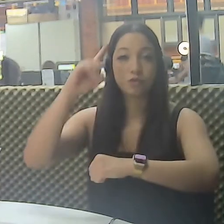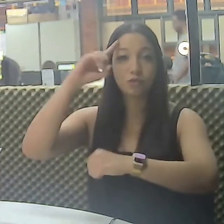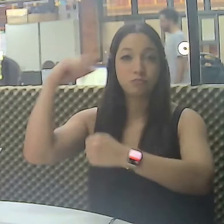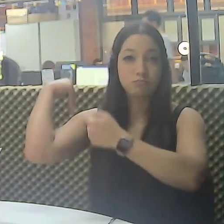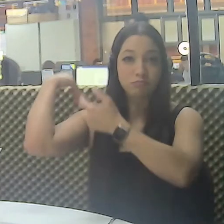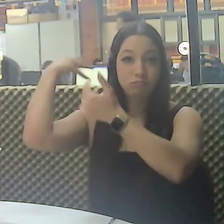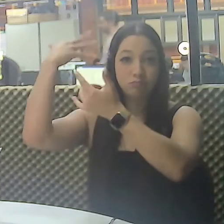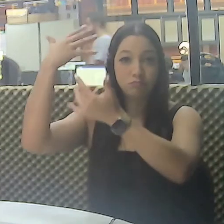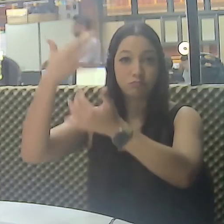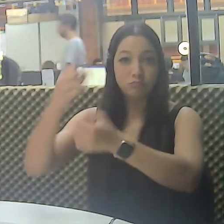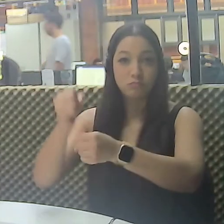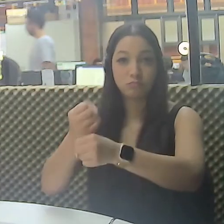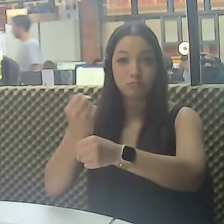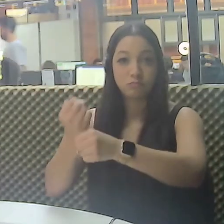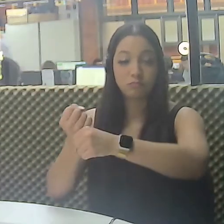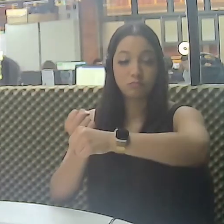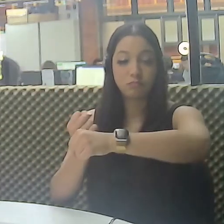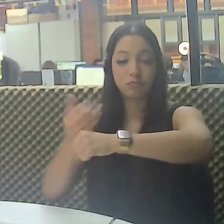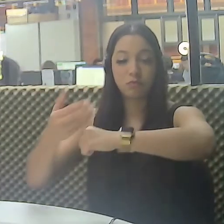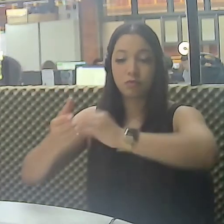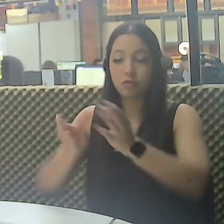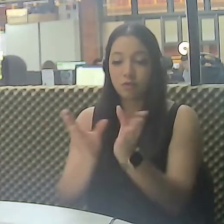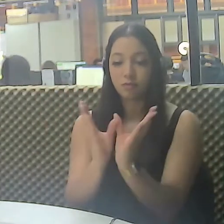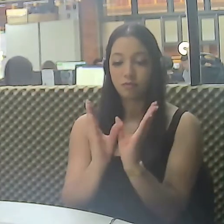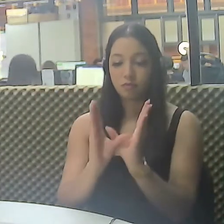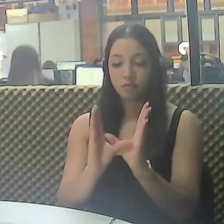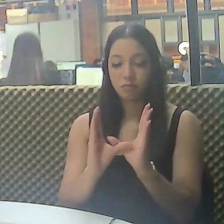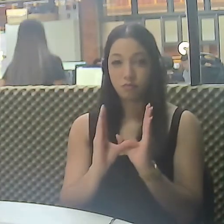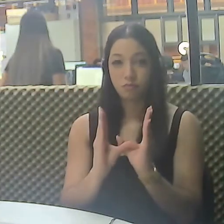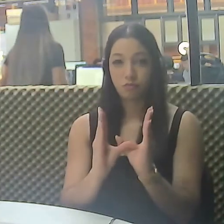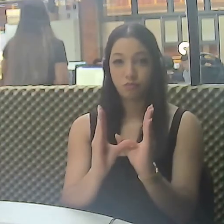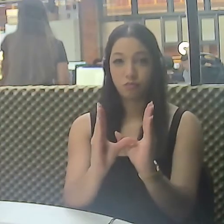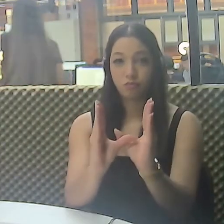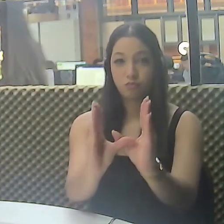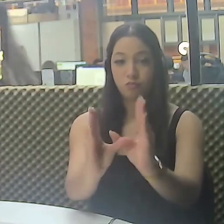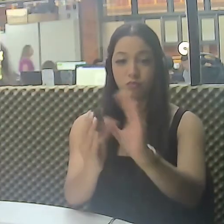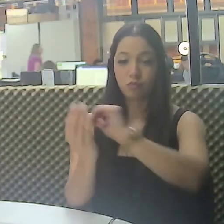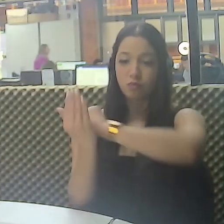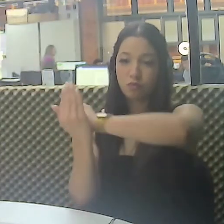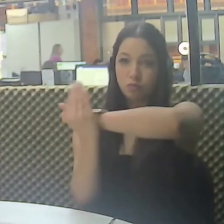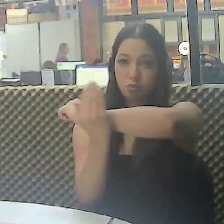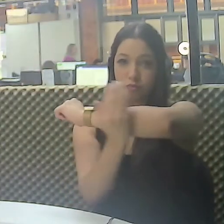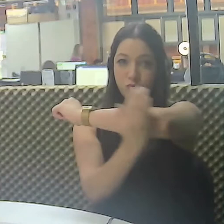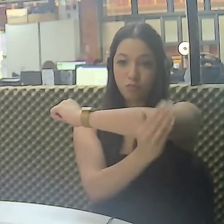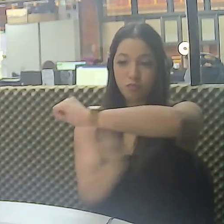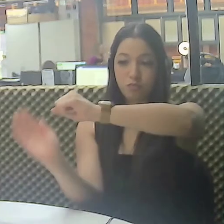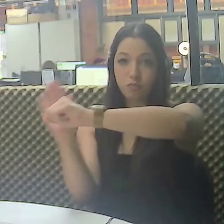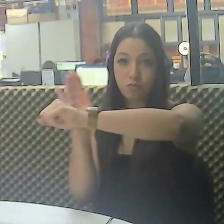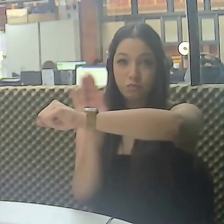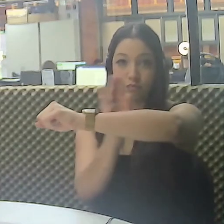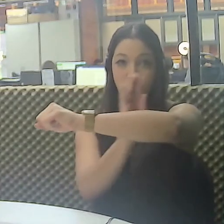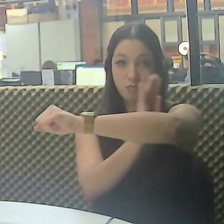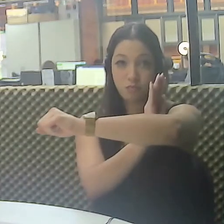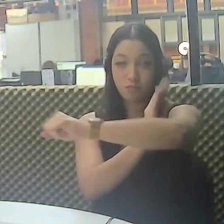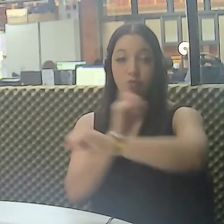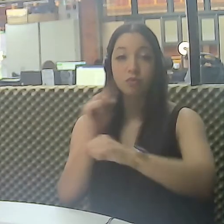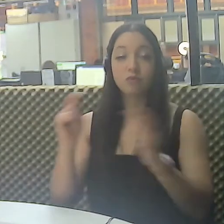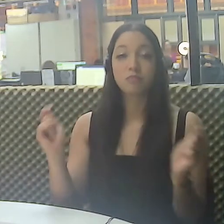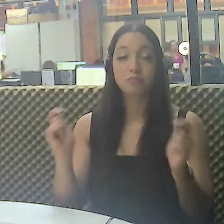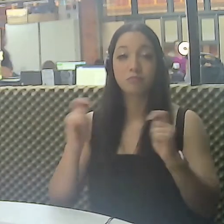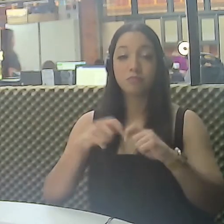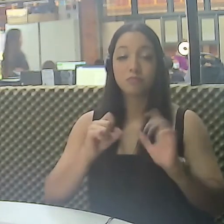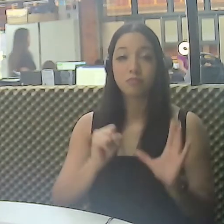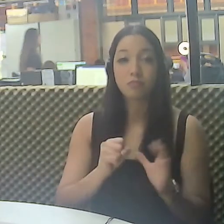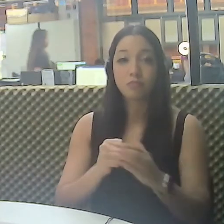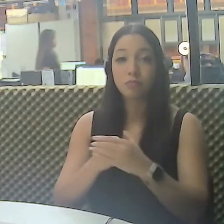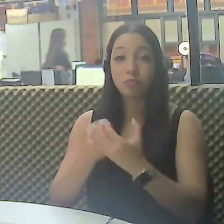foram feitas armações dos guarda-rodas, que compreendem toda a extensão do equipamento e que servem para garantir a